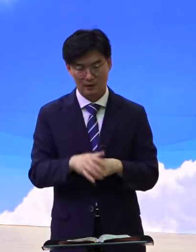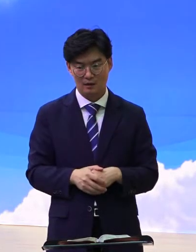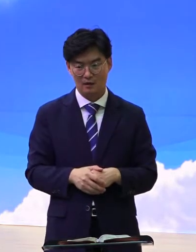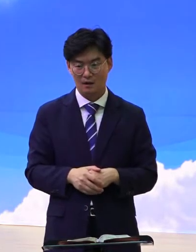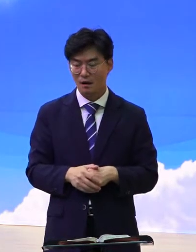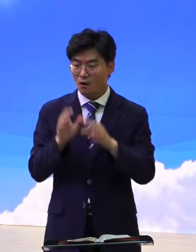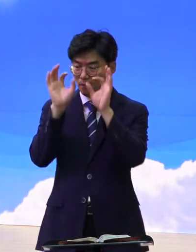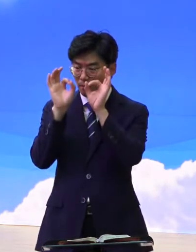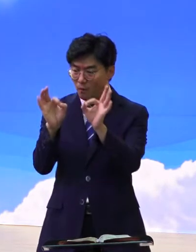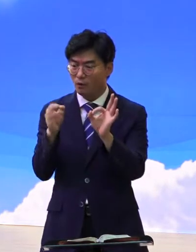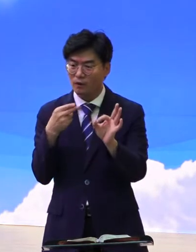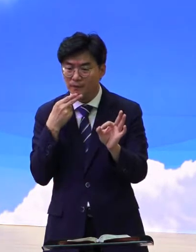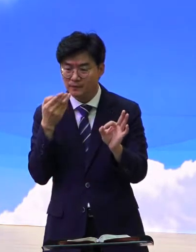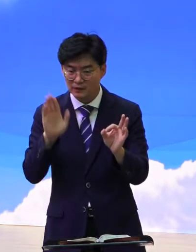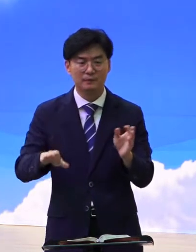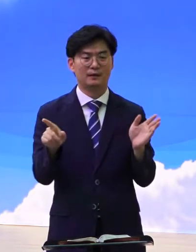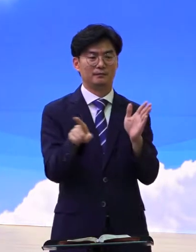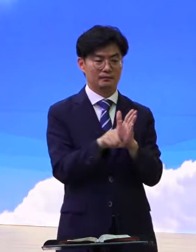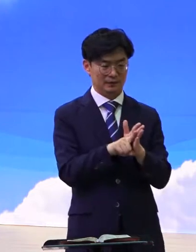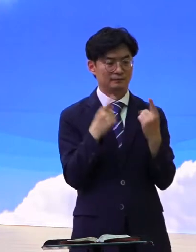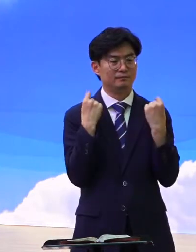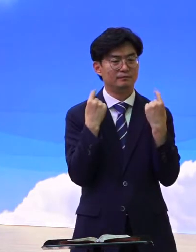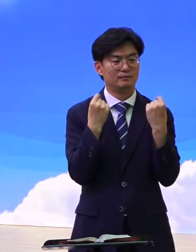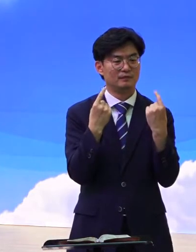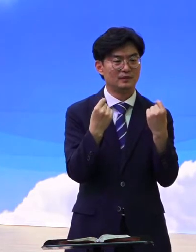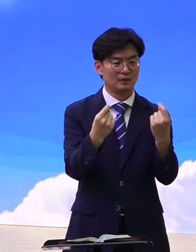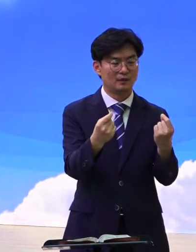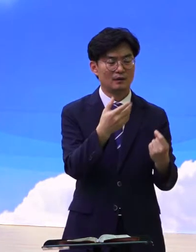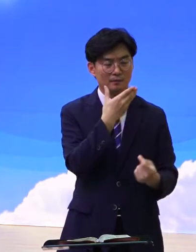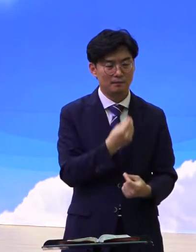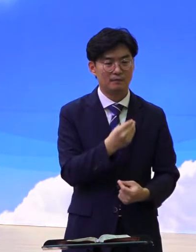믿는 것이다, 이렇게 이야기한 것이나 마찬가지입니다.